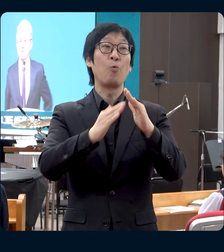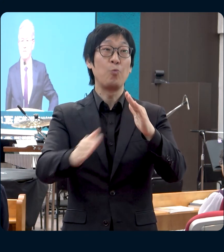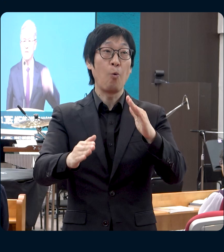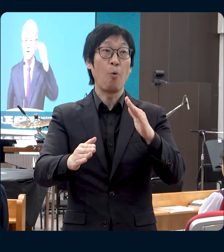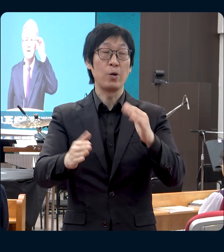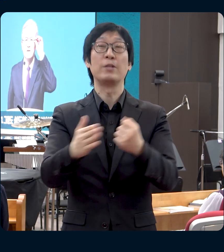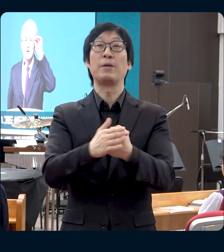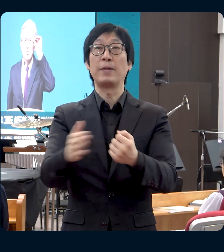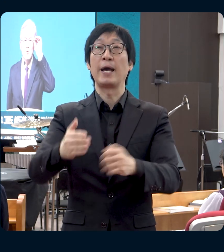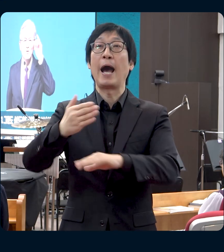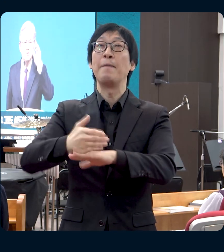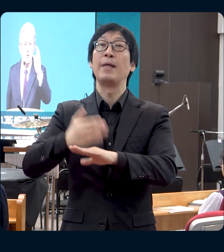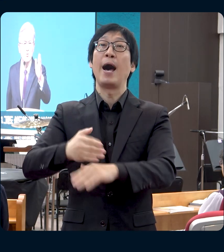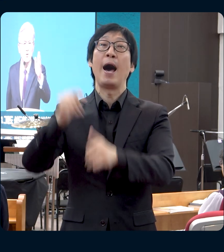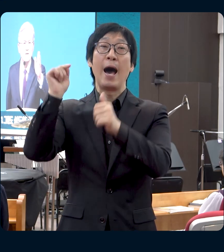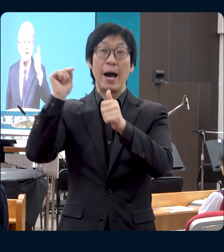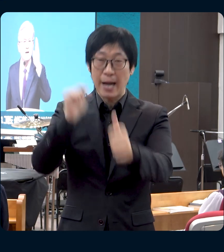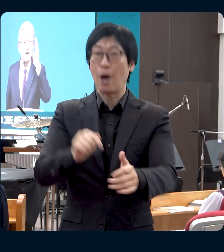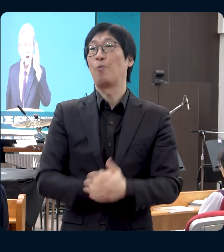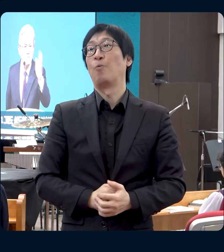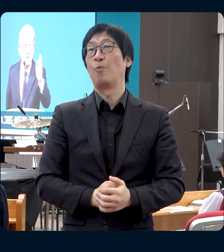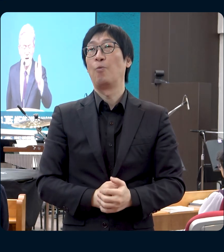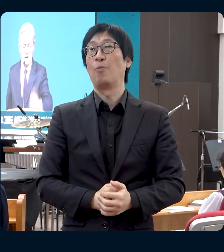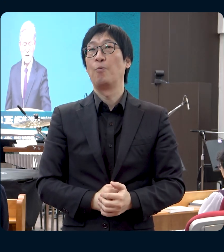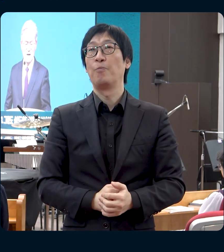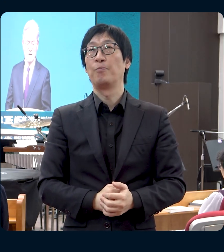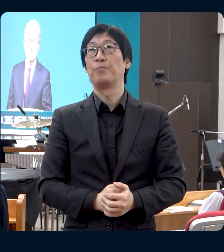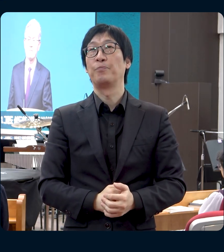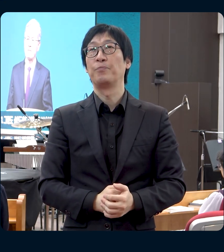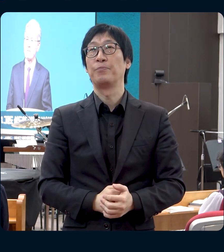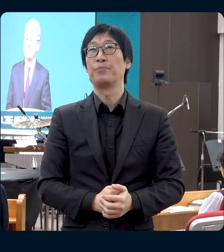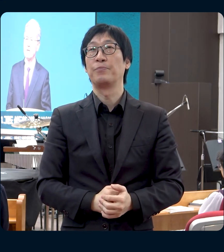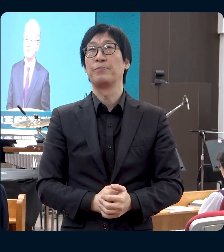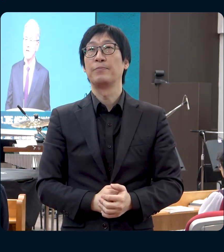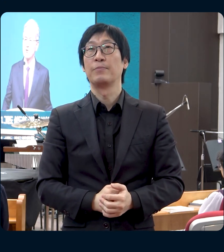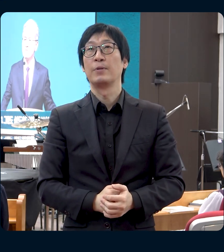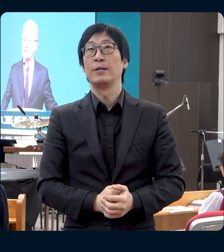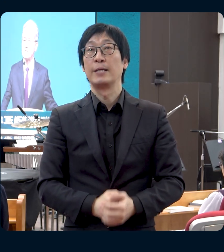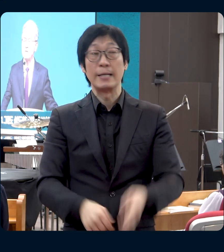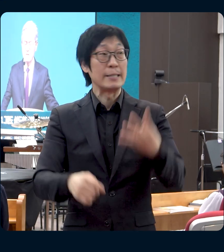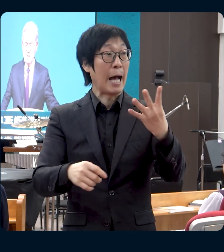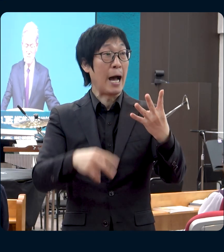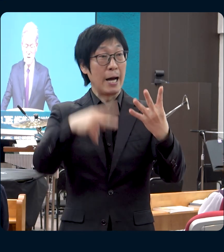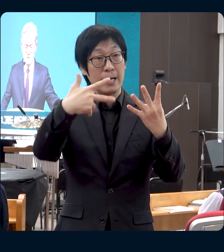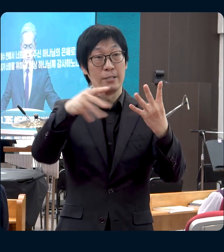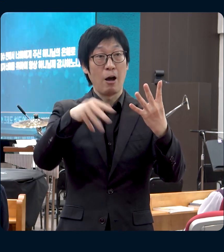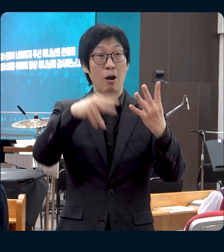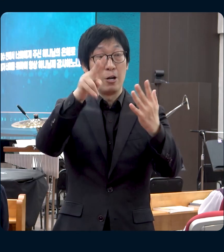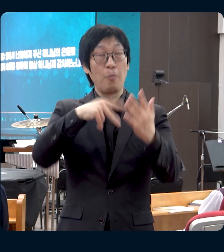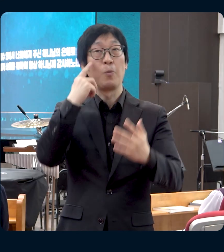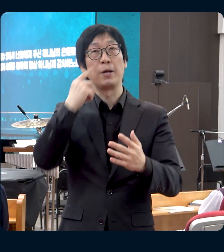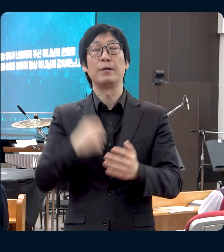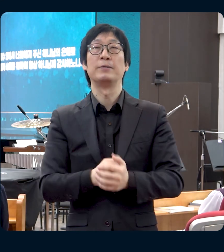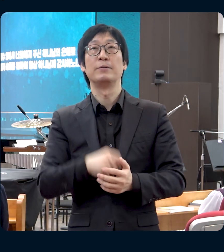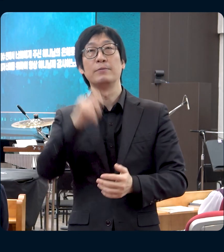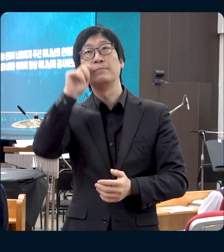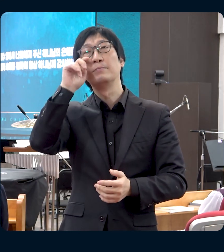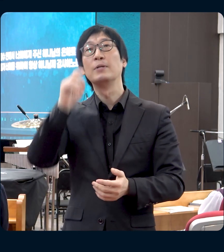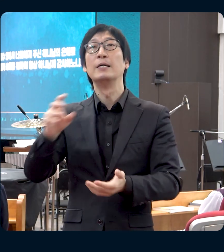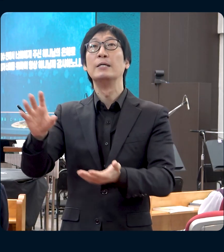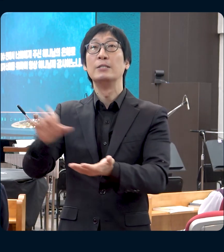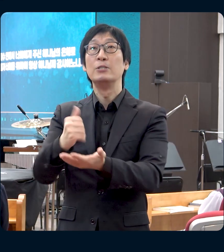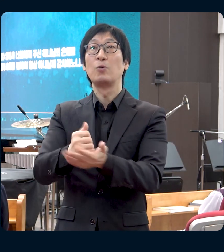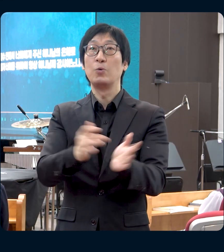것입니다. 그래도 성도이기에 감사하라. 우리 4절 말씀을 함께 읽겠습니다. 4절 같이